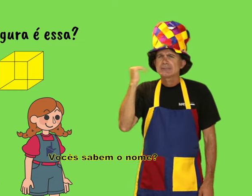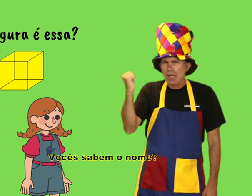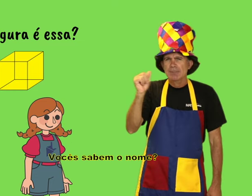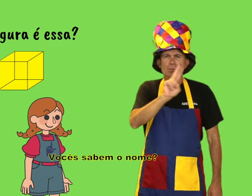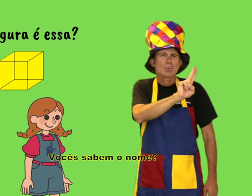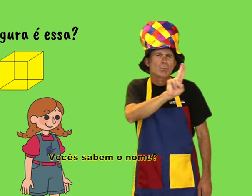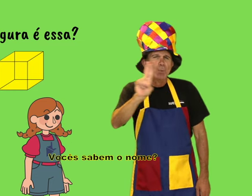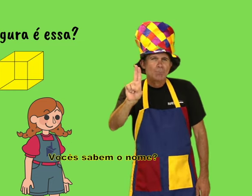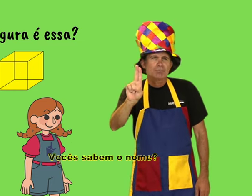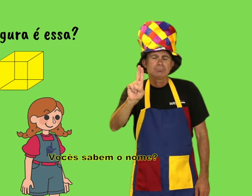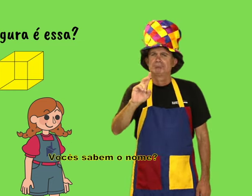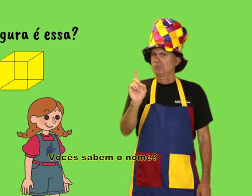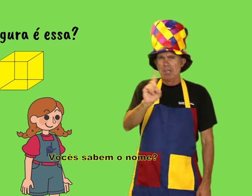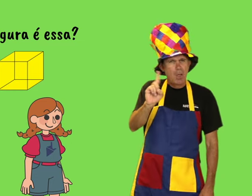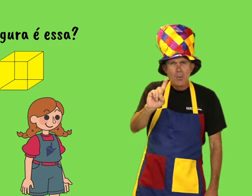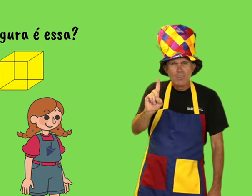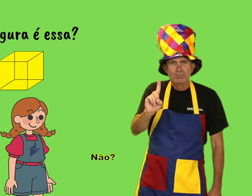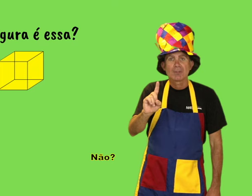Vocês sabem o nome? Não.